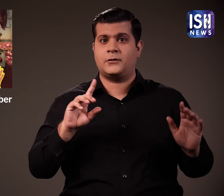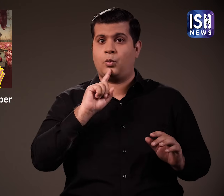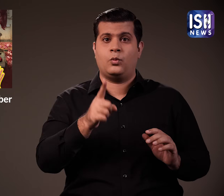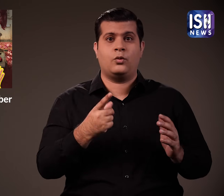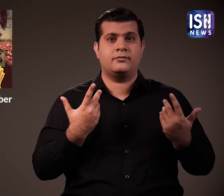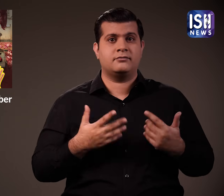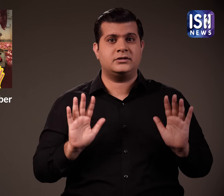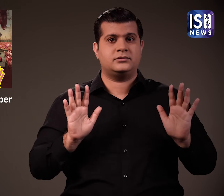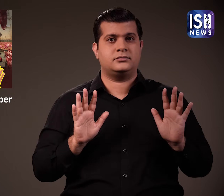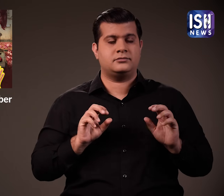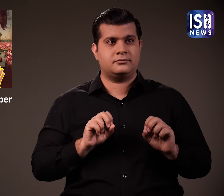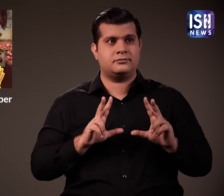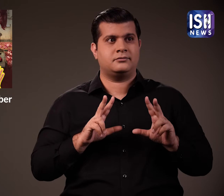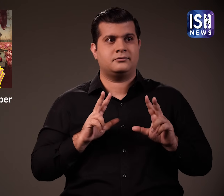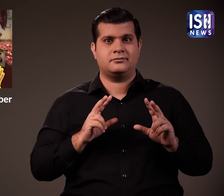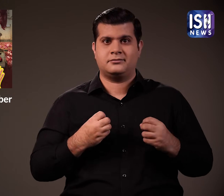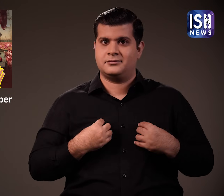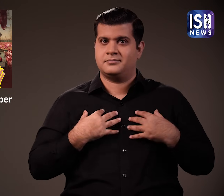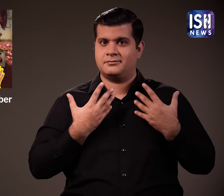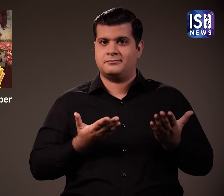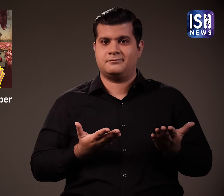उनका आदेश आश्चरय जनक और बहुत प्रेणा दायक है